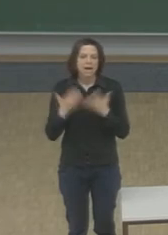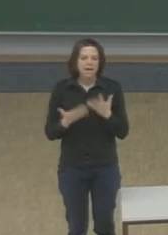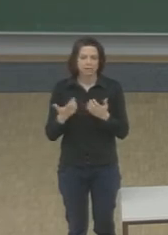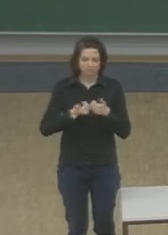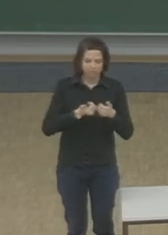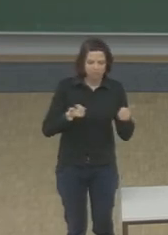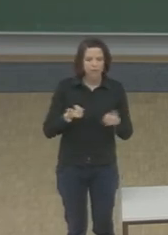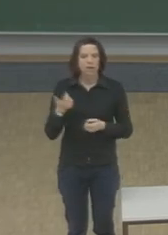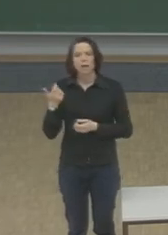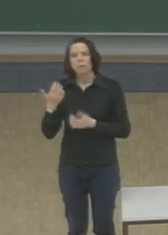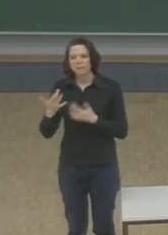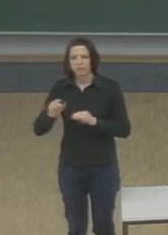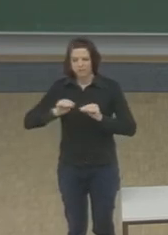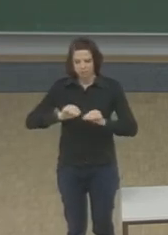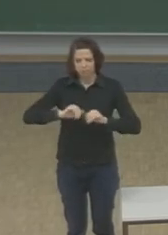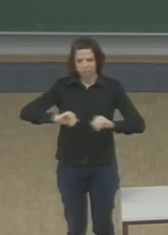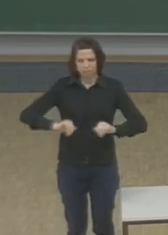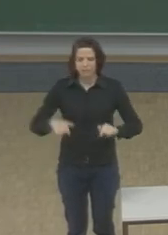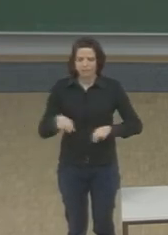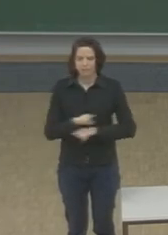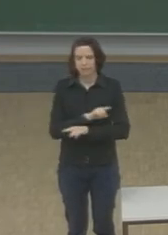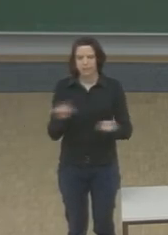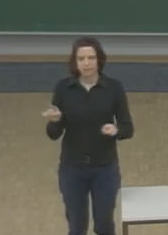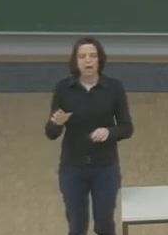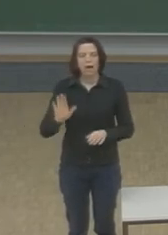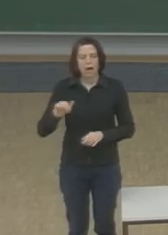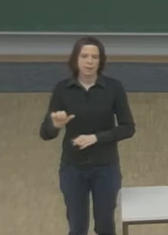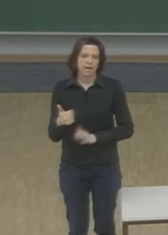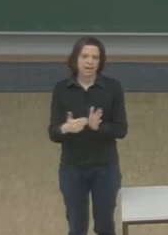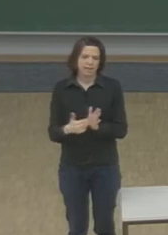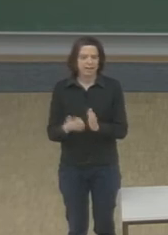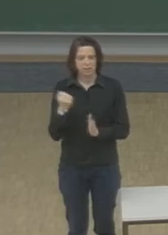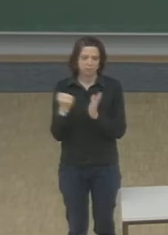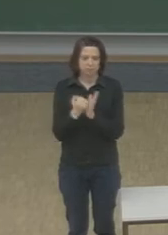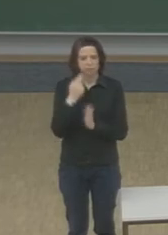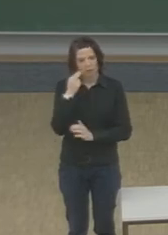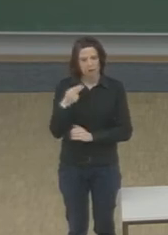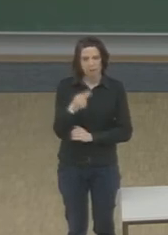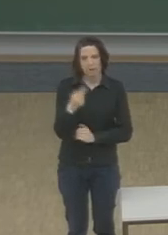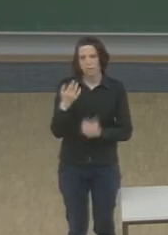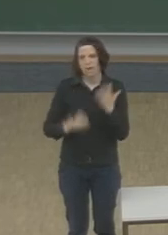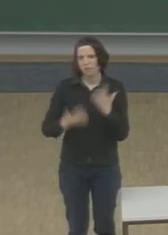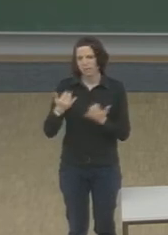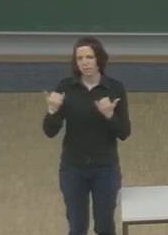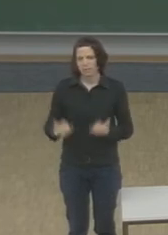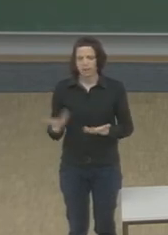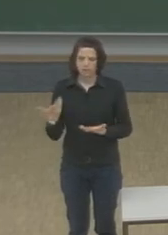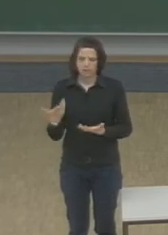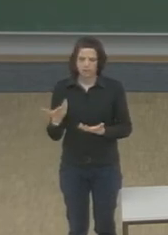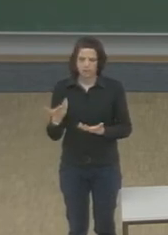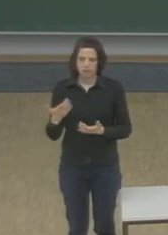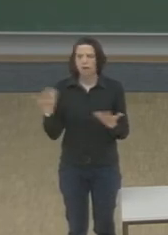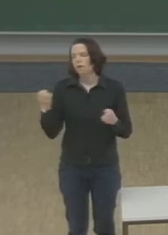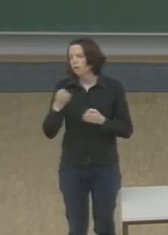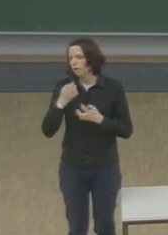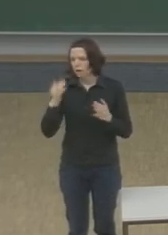Mathematikunterricht ein. Das Fach heißt jetzt ab der ersten Klasse und in allen Schulformen überall Mathematik. Natürlich haben niedere und höhere